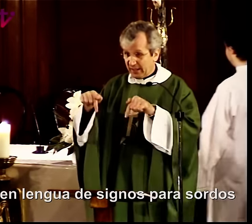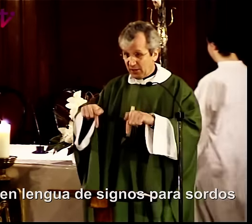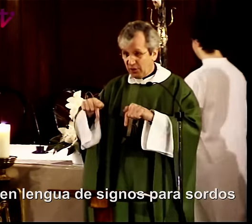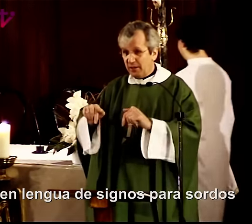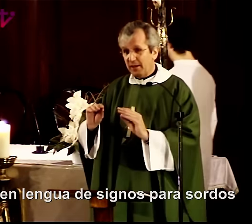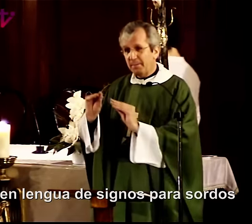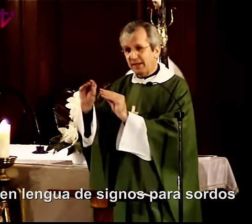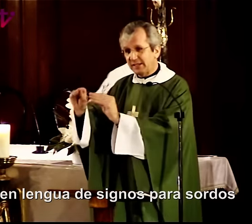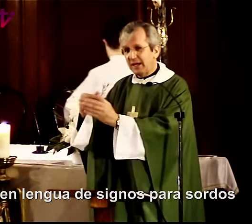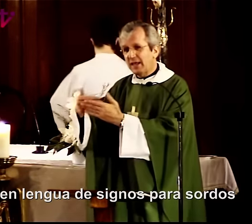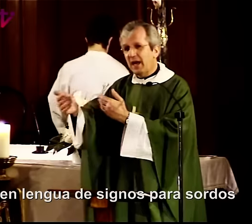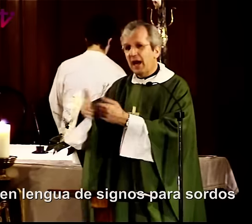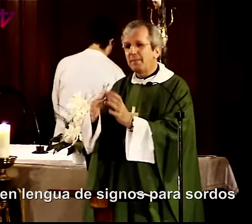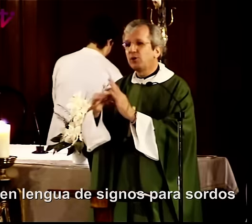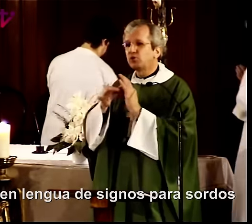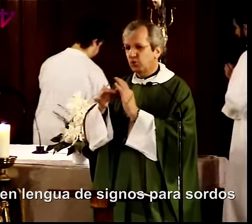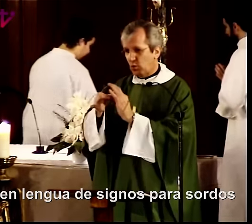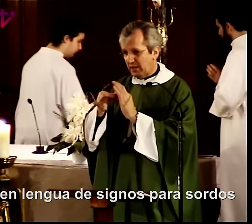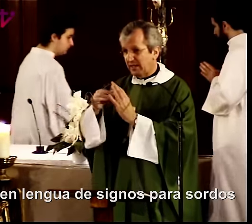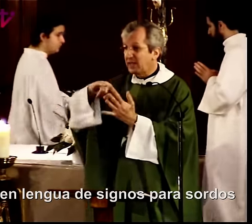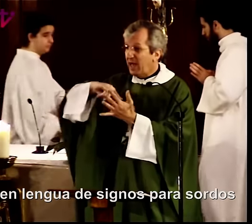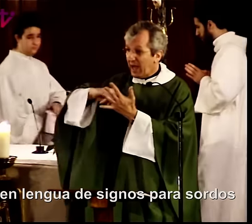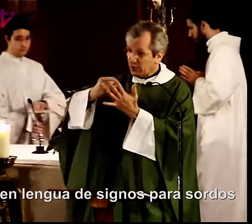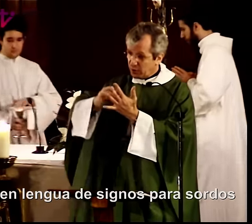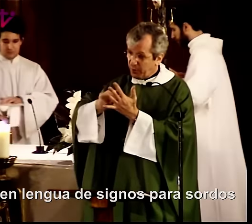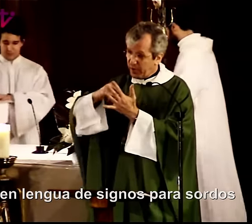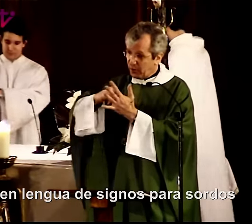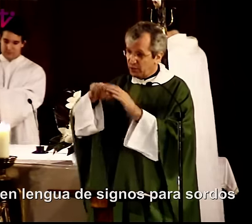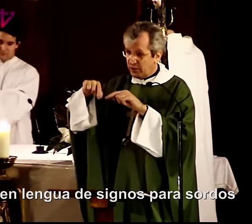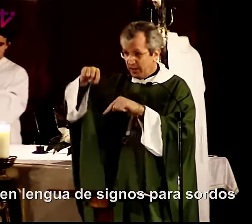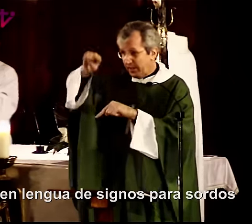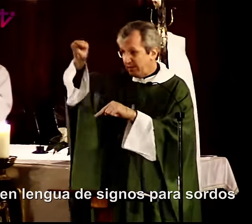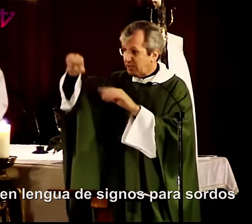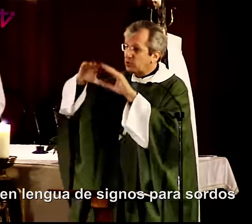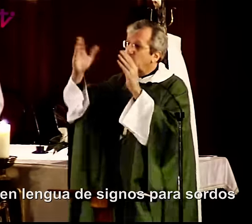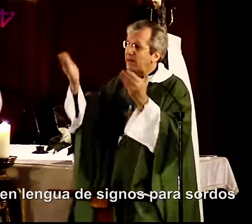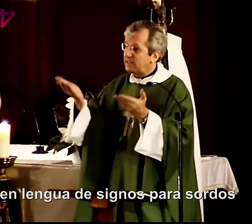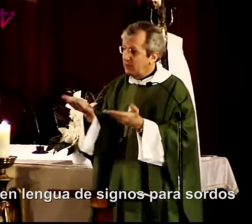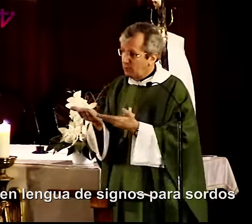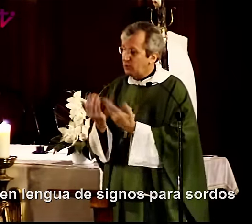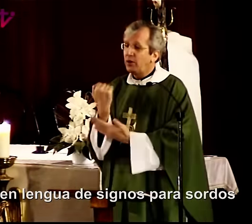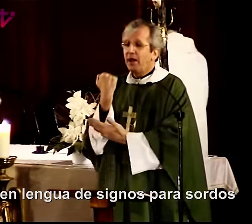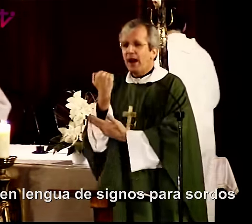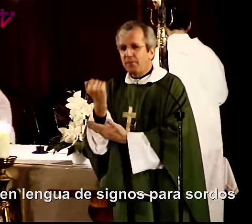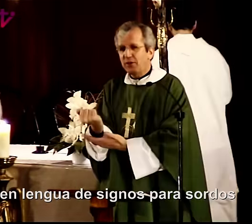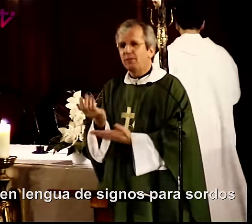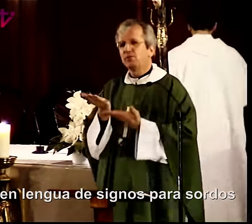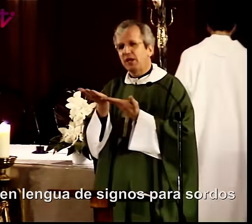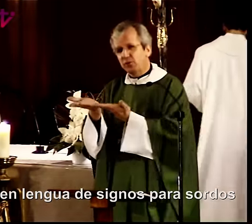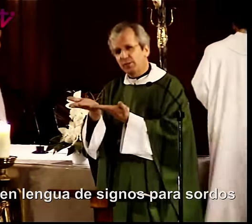hoy va destinada a Manos Unidas, a esos proyectos que en distintos lugares del mundo apoyamos y ayudamos